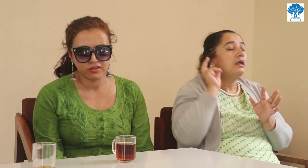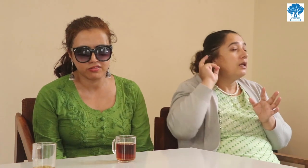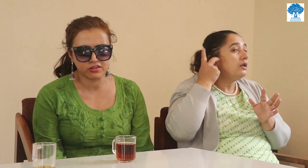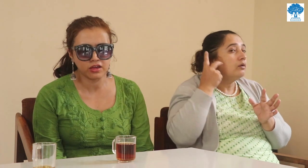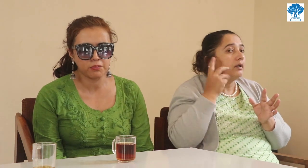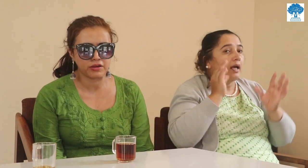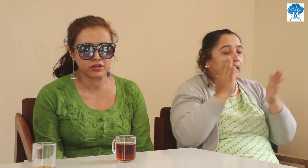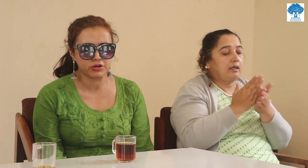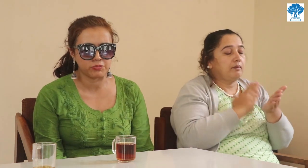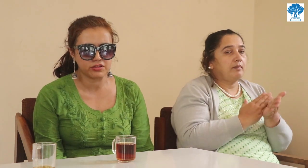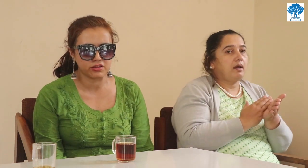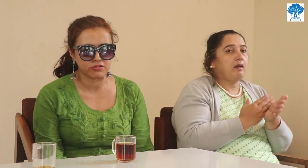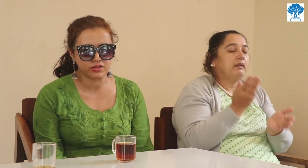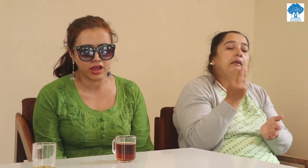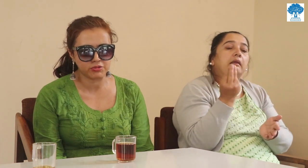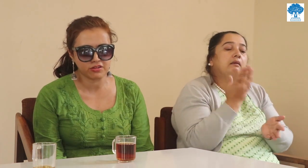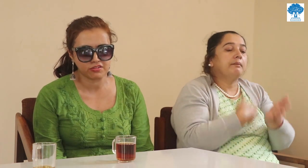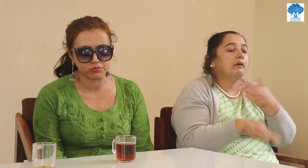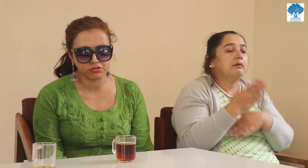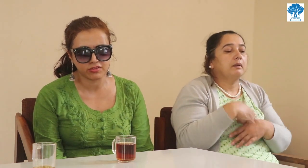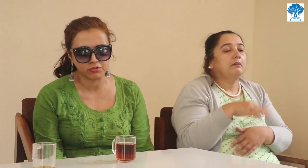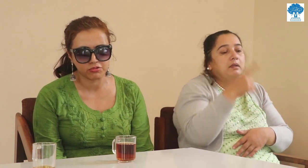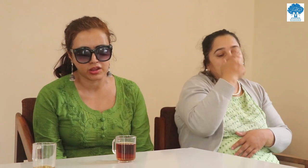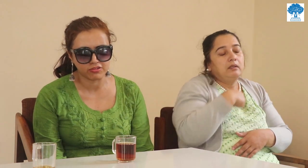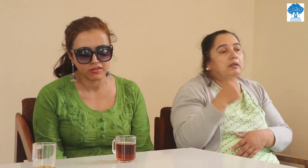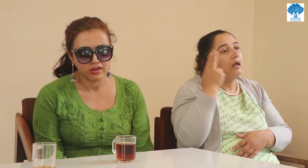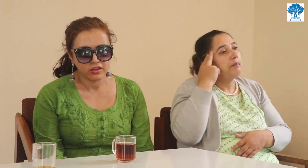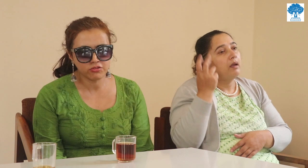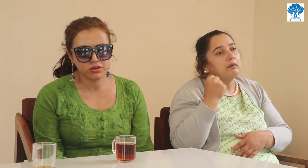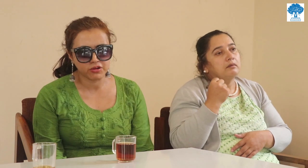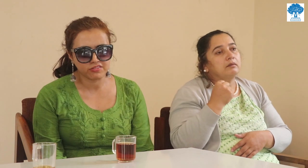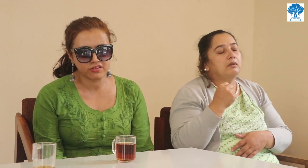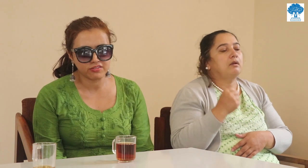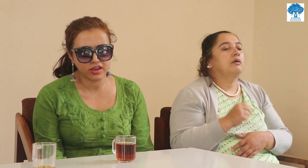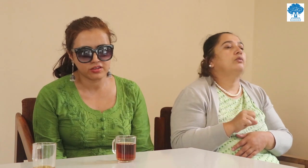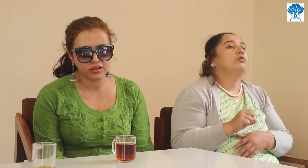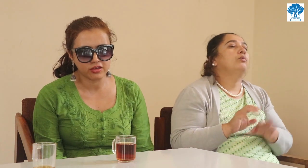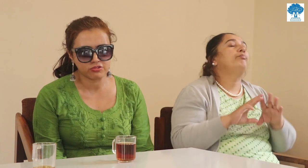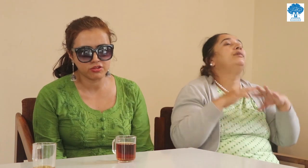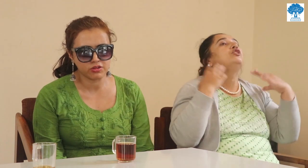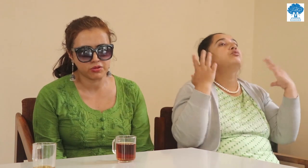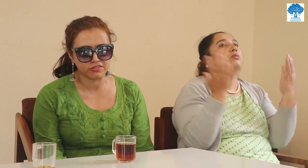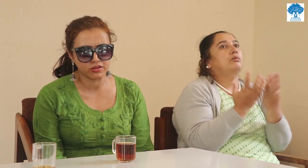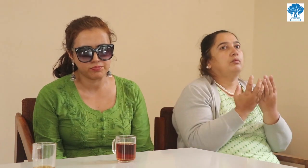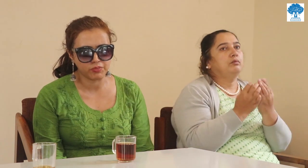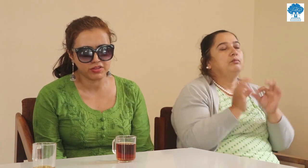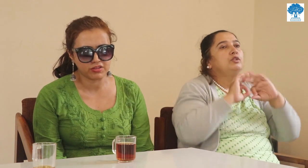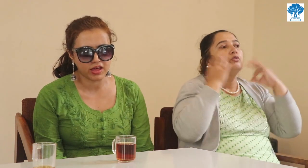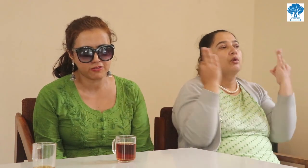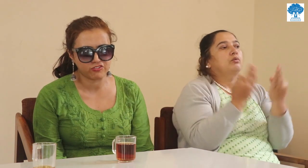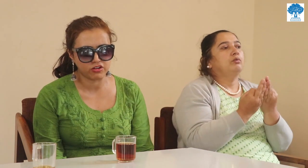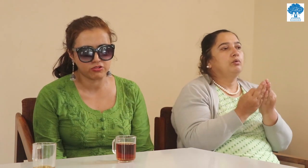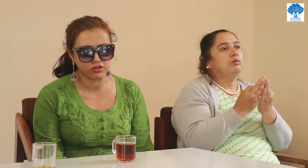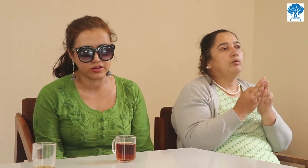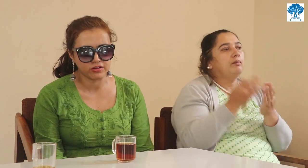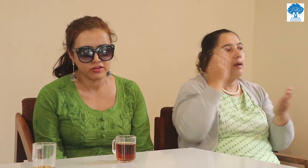प्रोग्रामहरूमा केही अपाङ्गता भएको व्यक्तिहरूले त लाभ लिन सक्नुभयो त्यो हिसाबले हुँदा चाहिँ युनिभर्सल डिजाइनलाई जुन युनिभर्सल